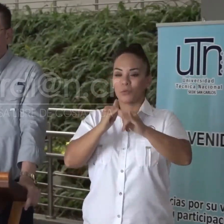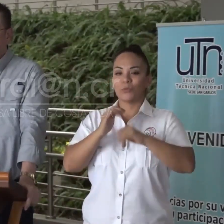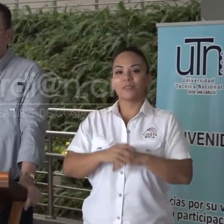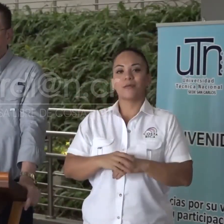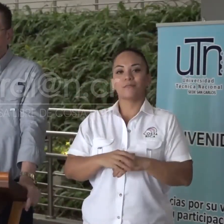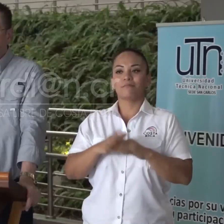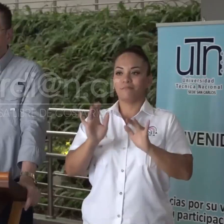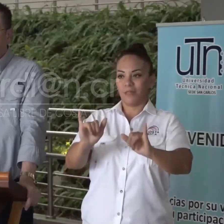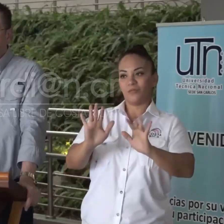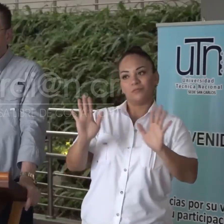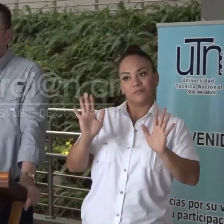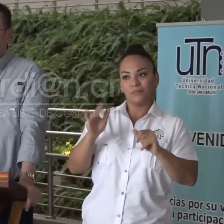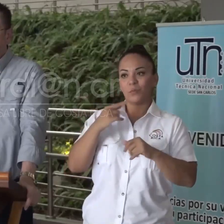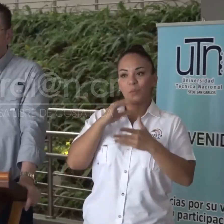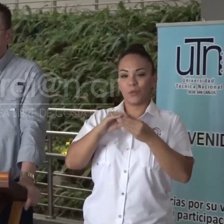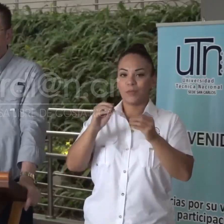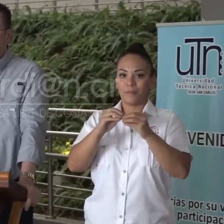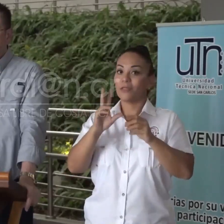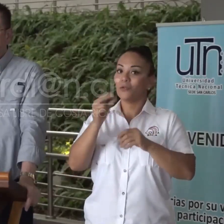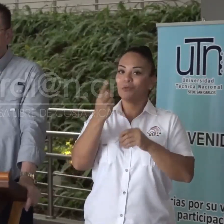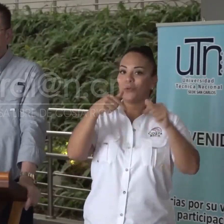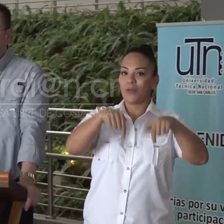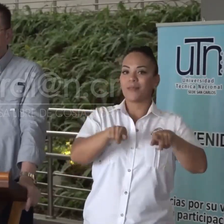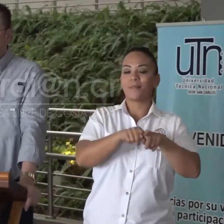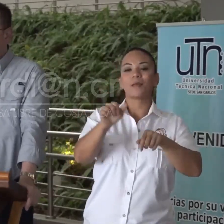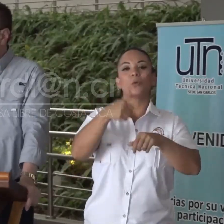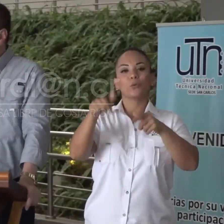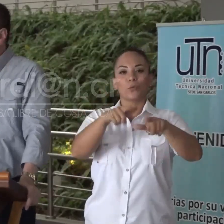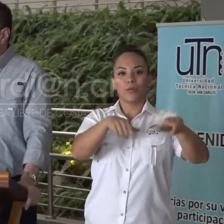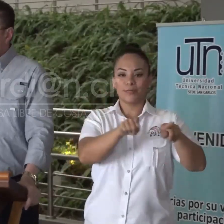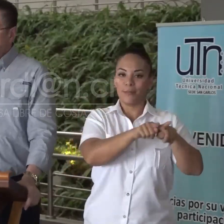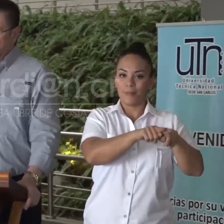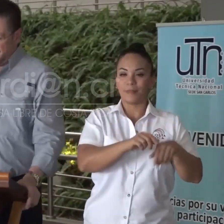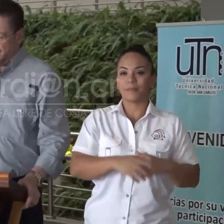lo voy a dejar ahí, no solo de aquí, de otros lados también.